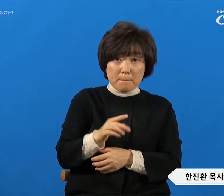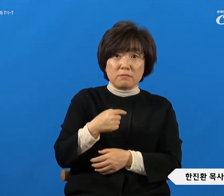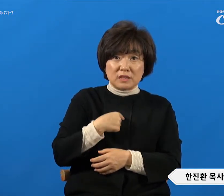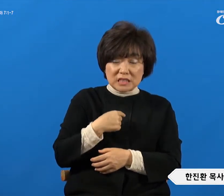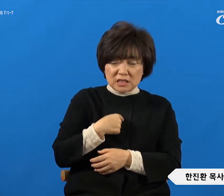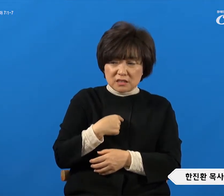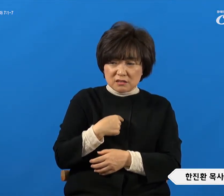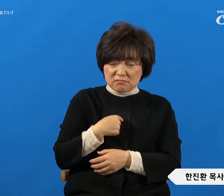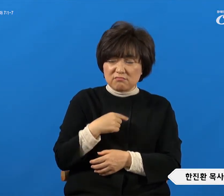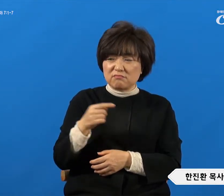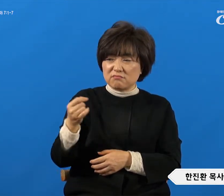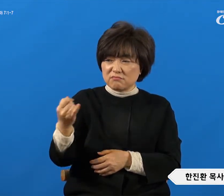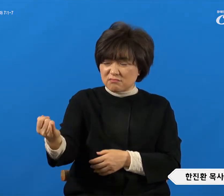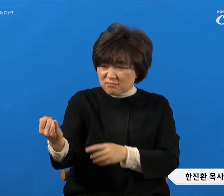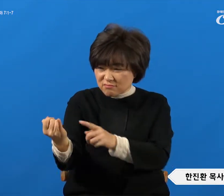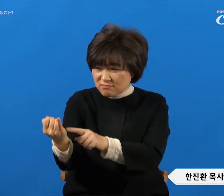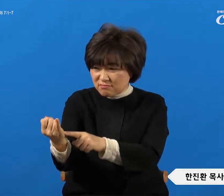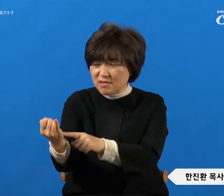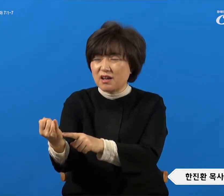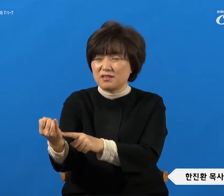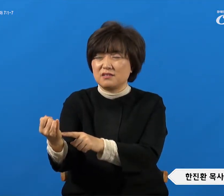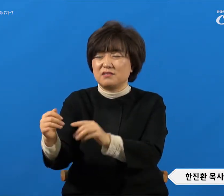미혼모들을 친딸처럼 돌봅니다.